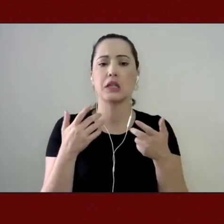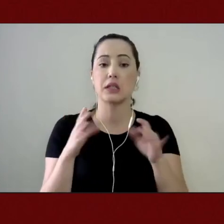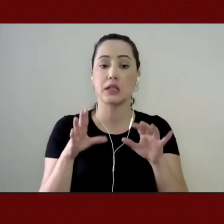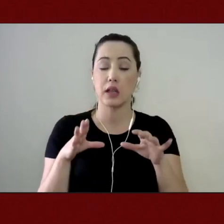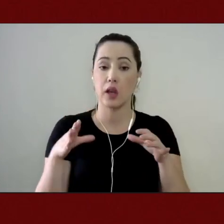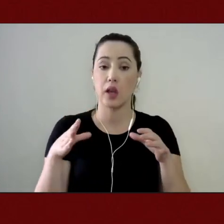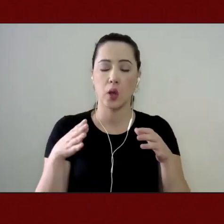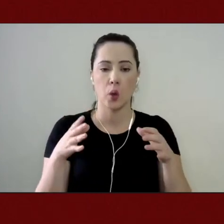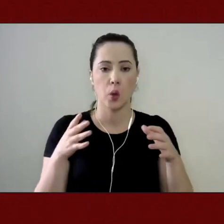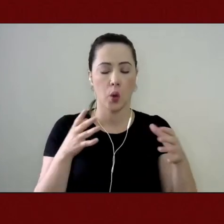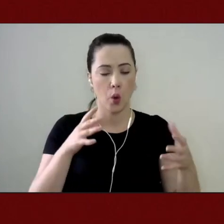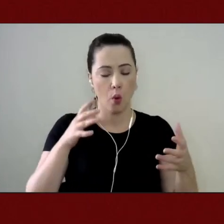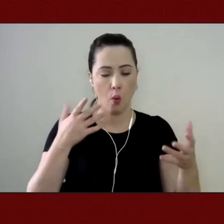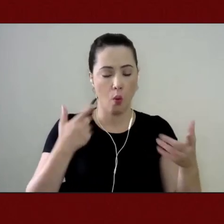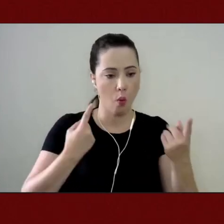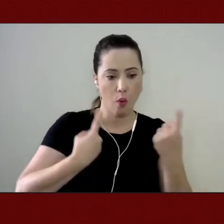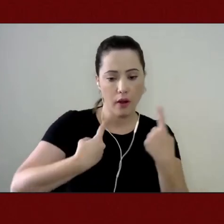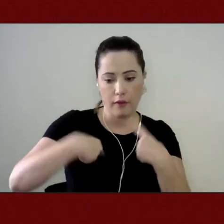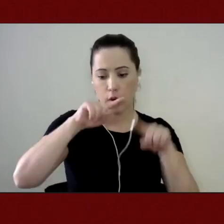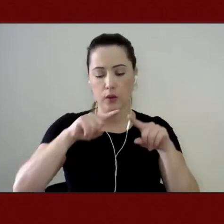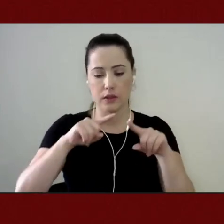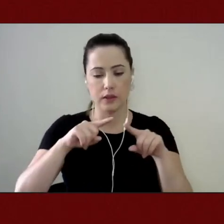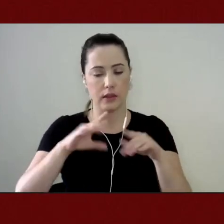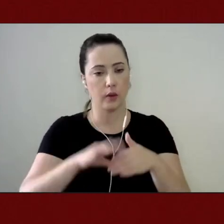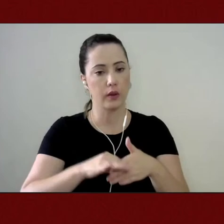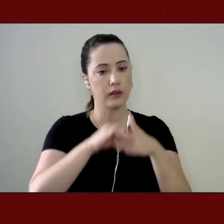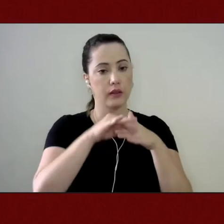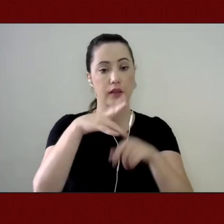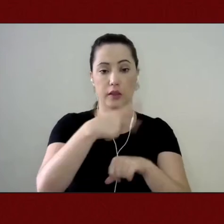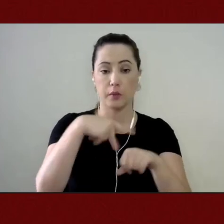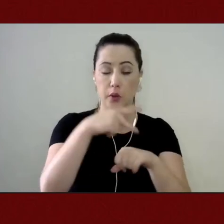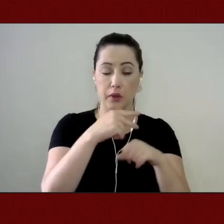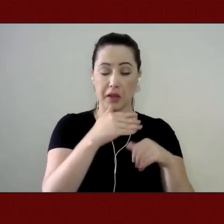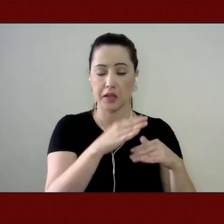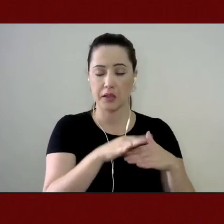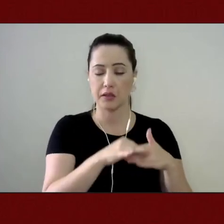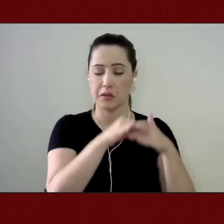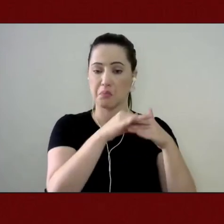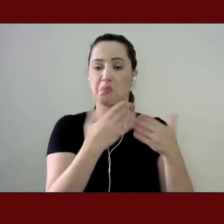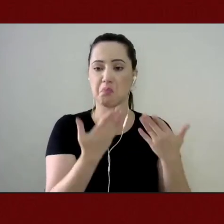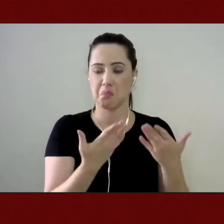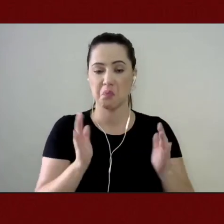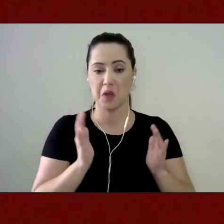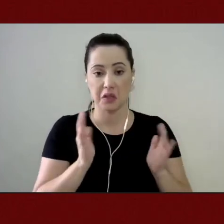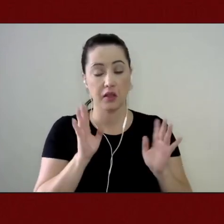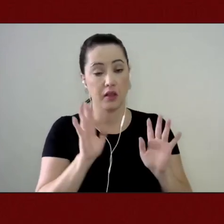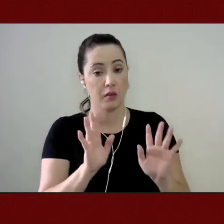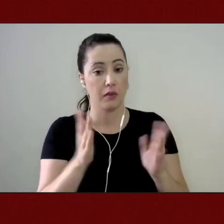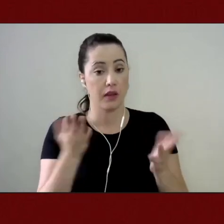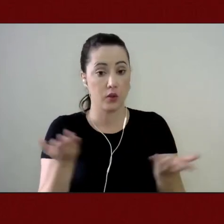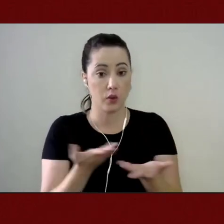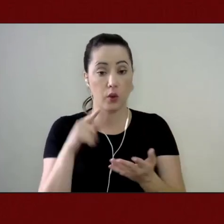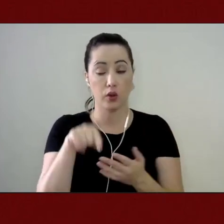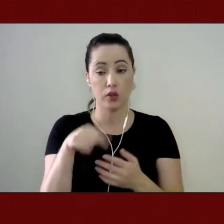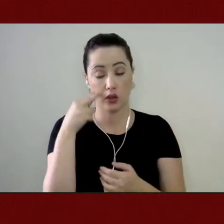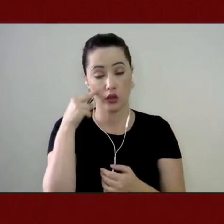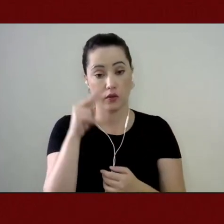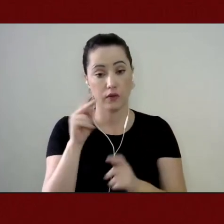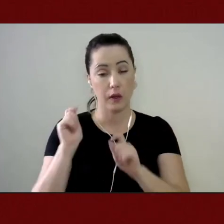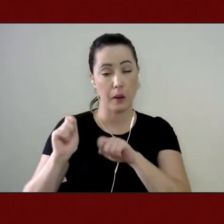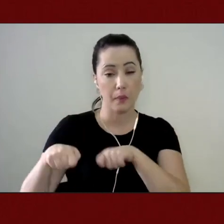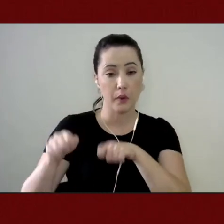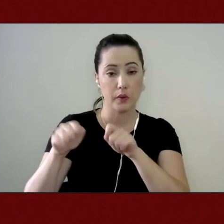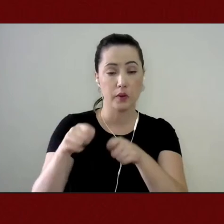avançados, passa a ser a opção de uma modernidade alternativa para introduzir na história